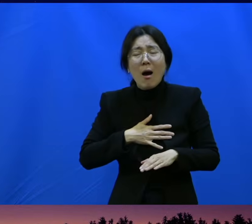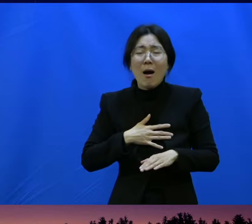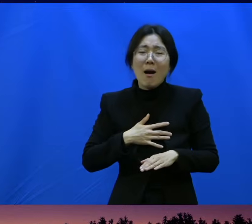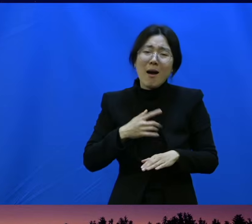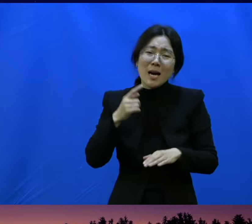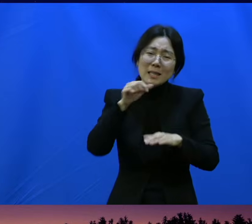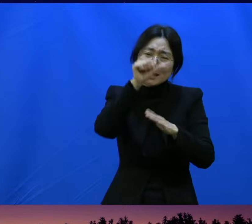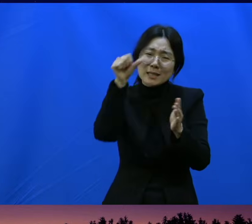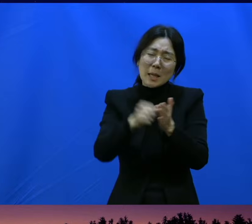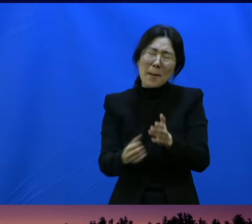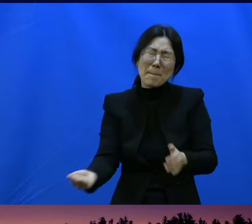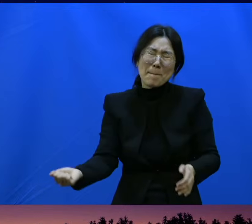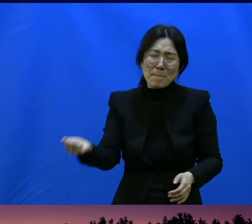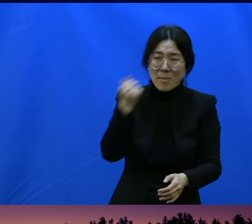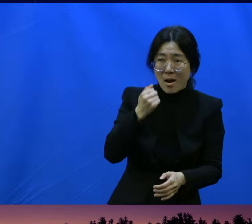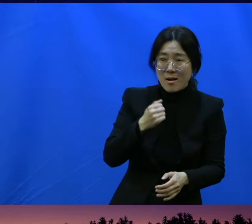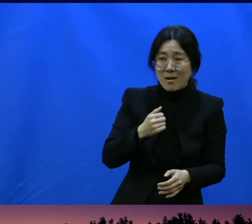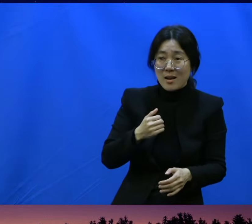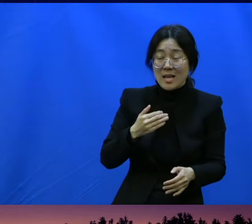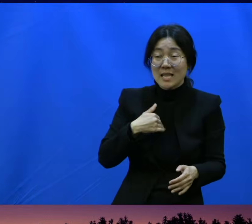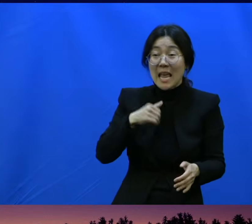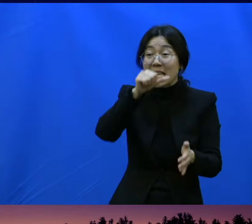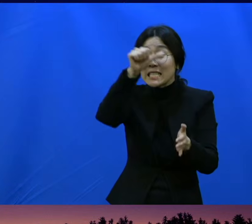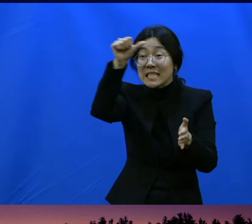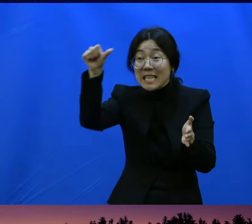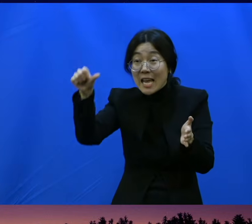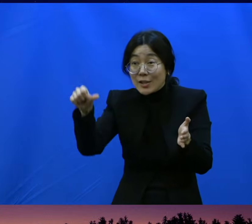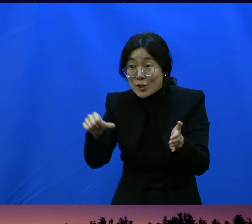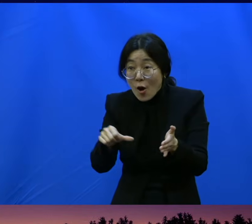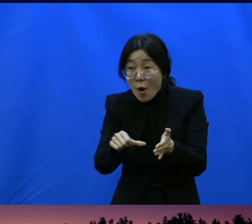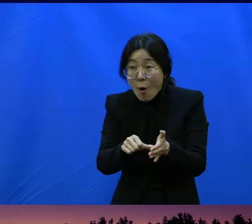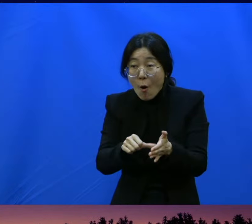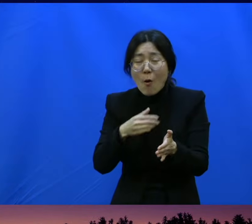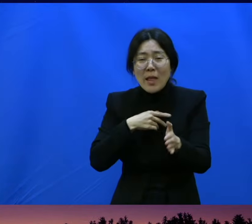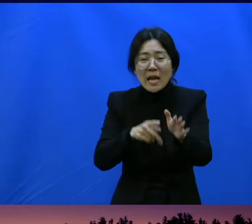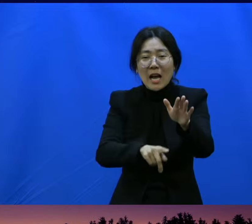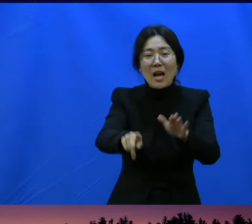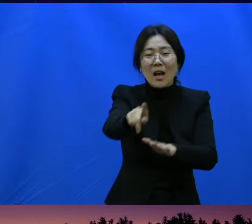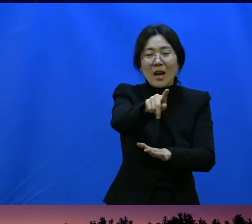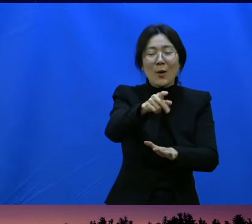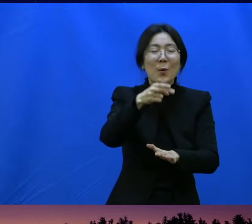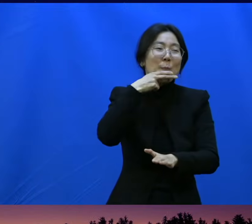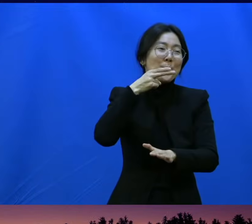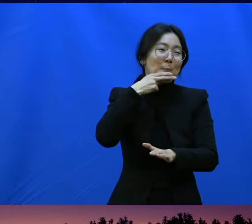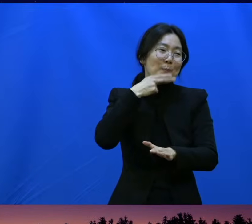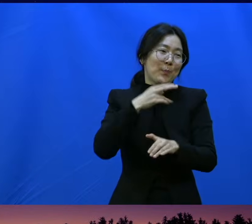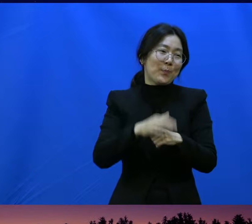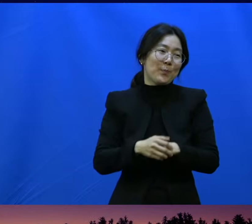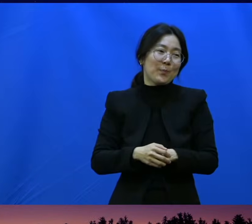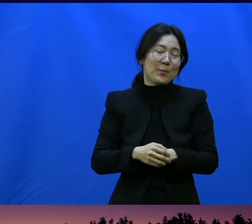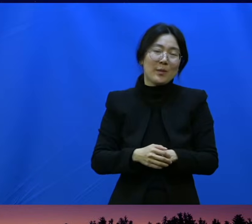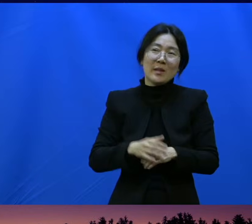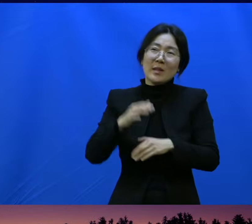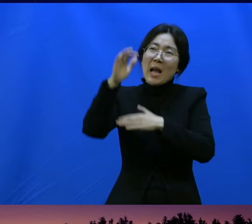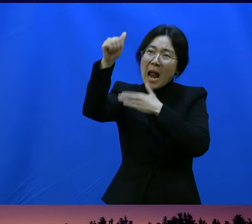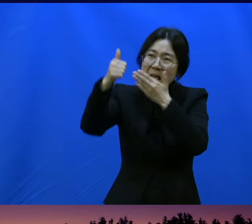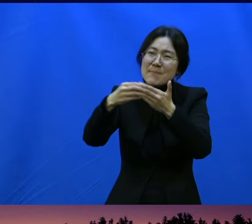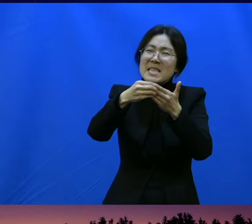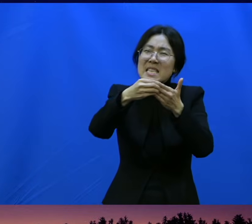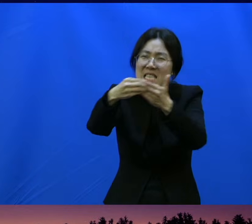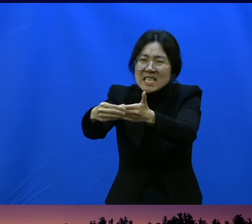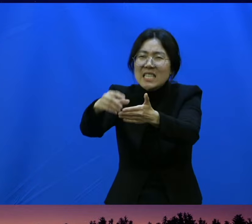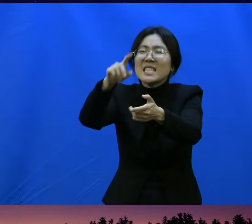우리 인생은 수동태죠, 여러분. 수동태예요. 갑자기 밀어닥치는 거잖아요. 마치